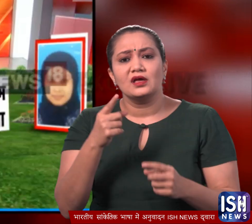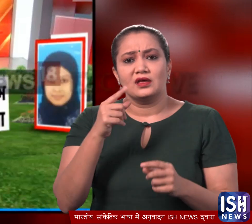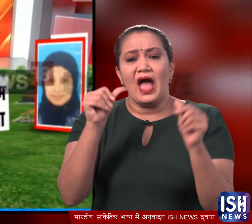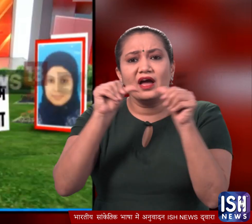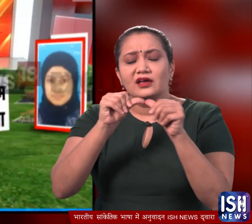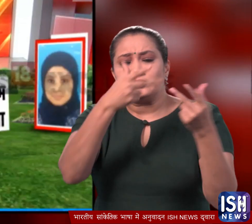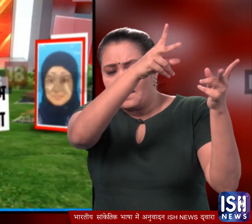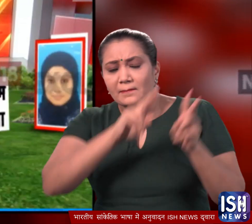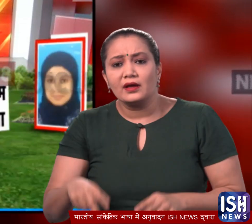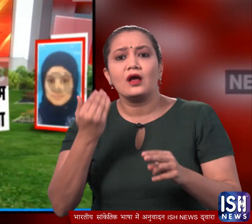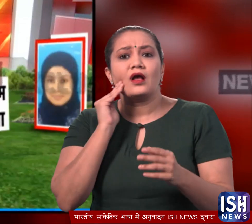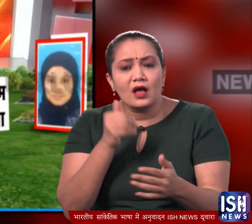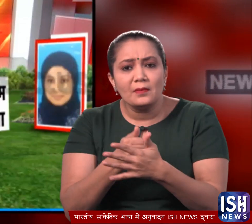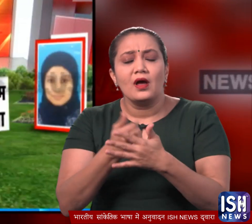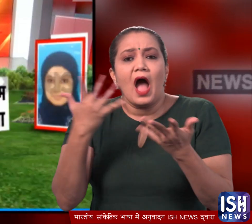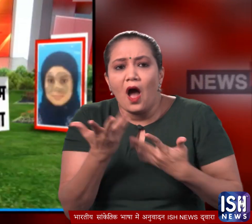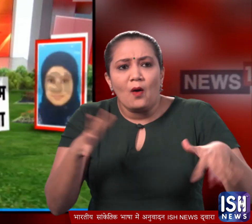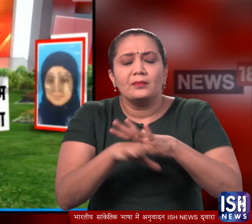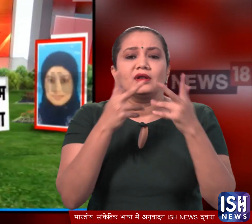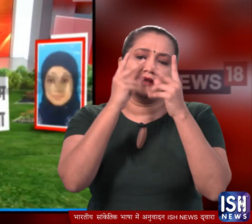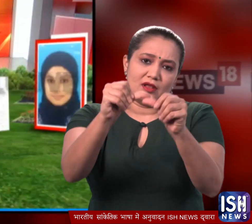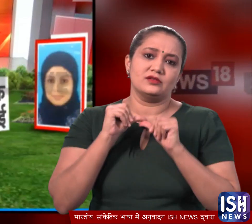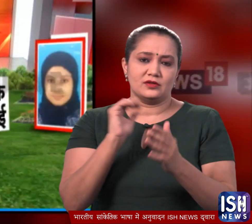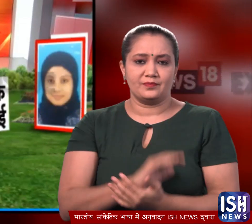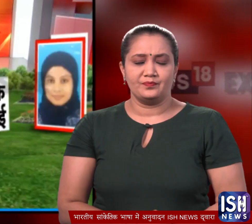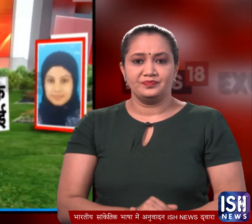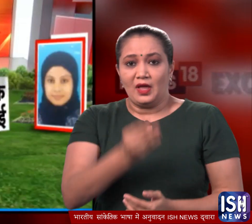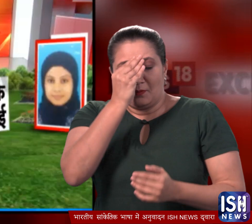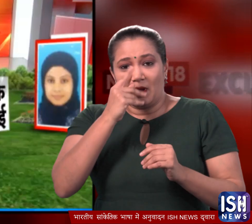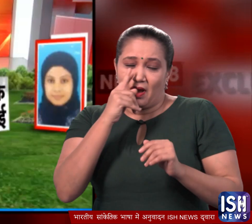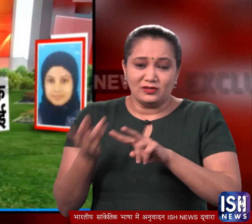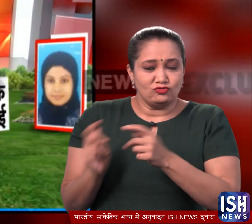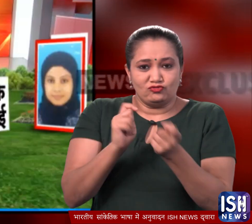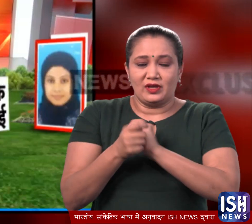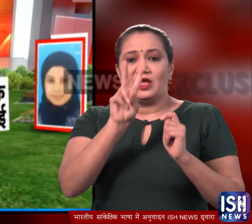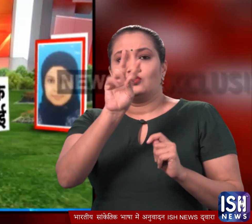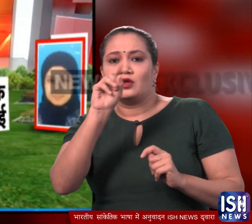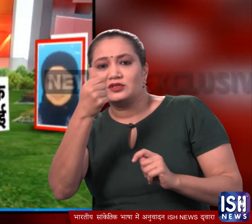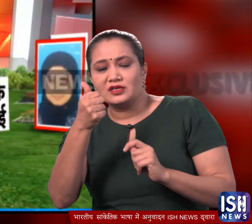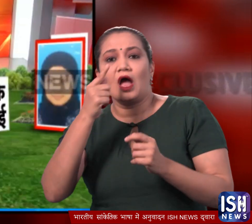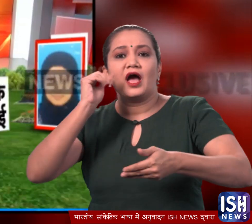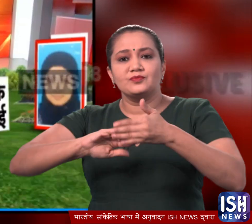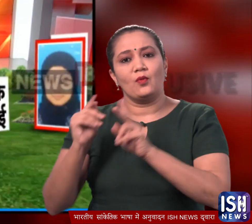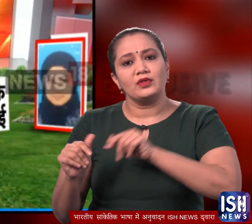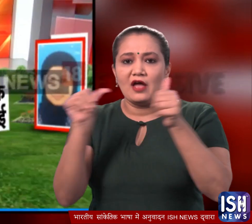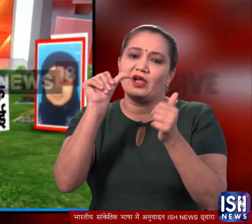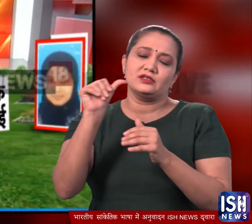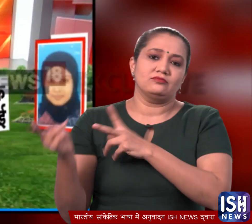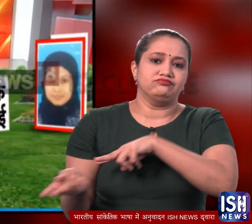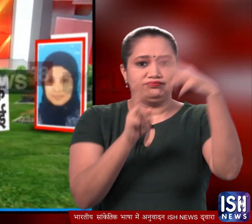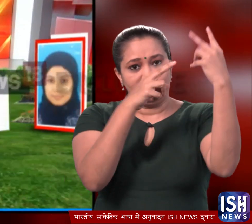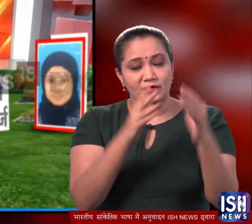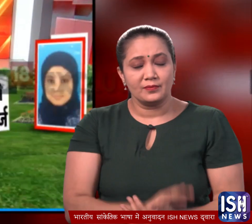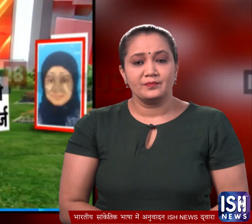लाने का काम कब और किस तरह होगा, क्योंकि इस्लाम कबूल करने के बाद 2016 में आयशा पति के साथ अफगानिस्तान चली गई।